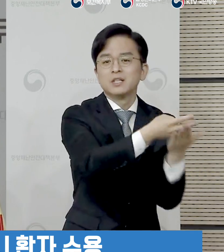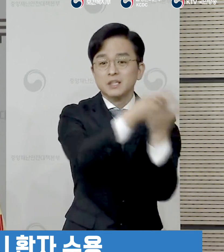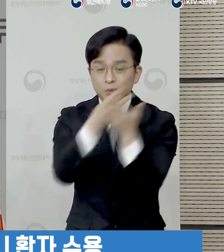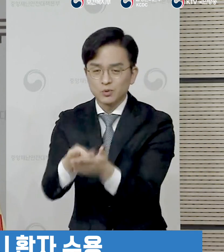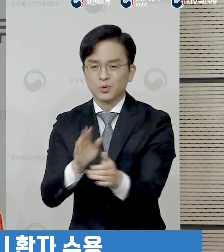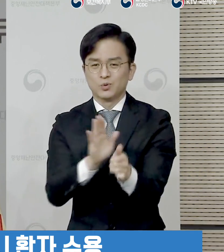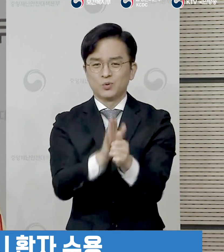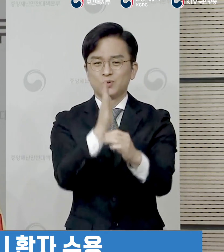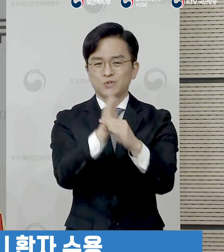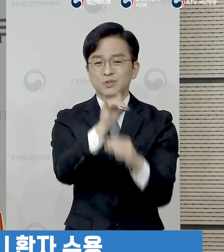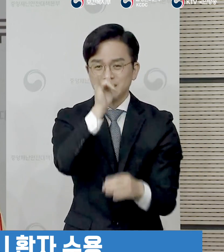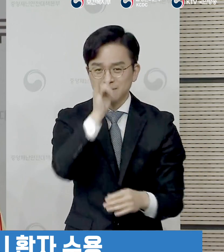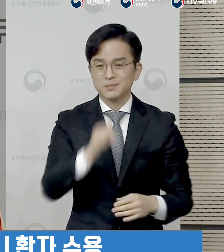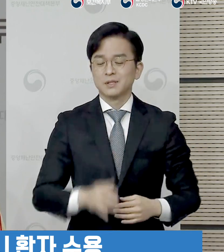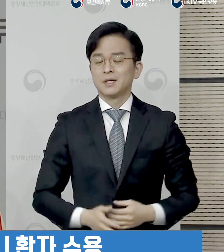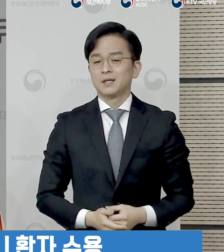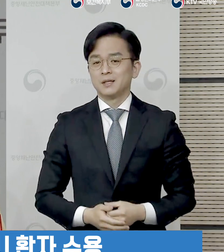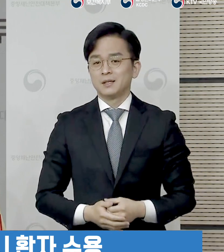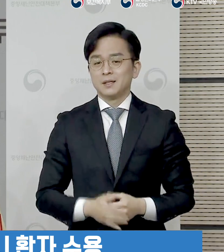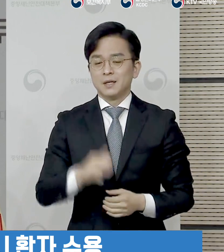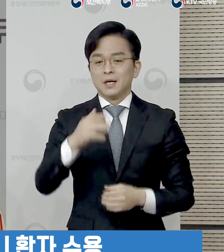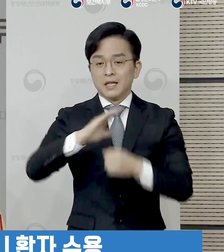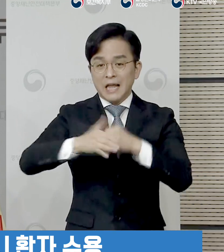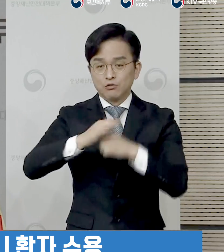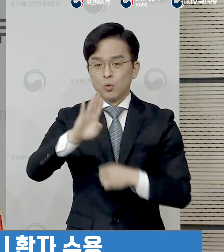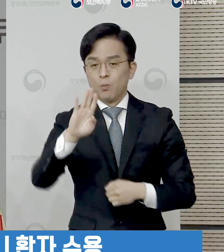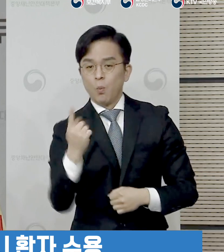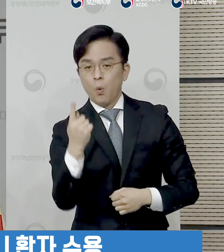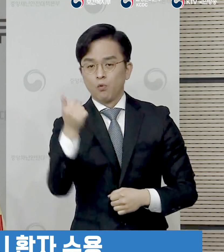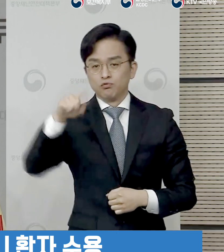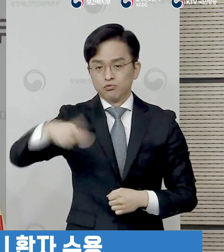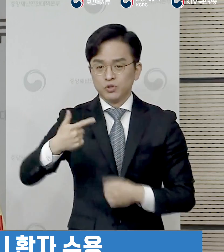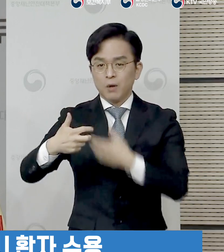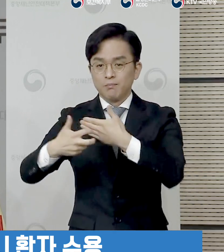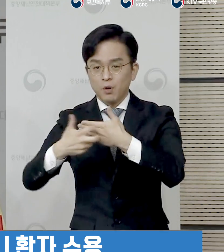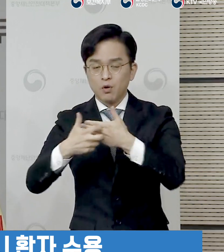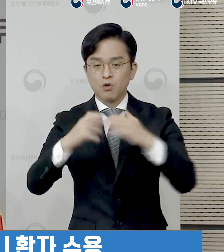중등도 환자들을 위해 대구보훈병원,